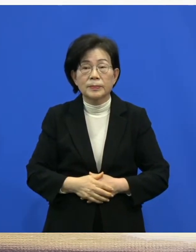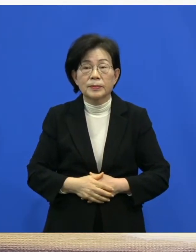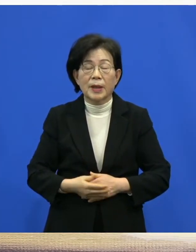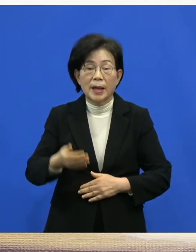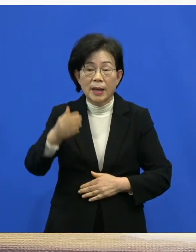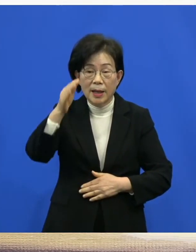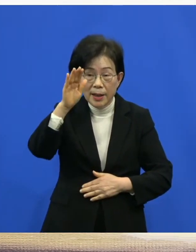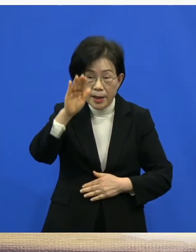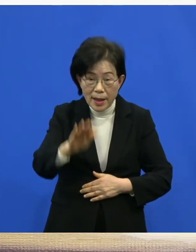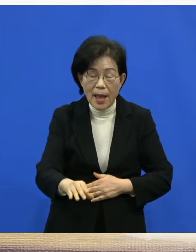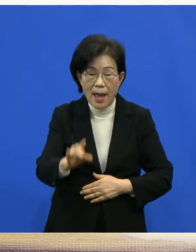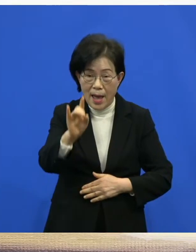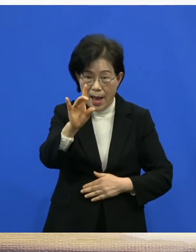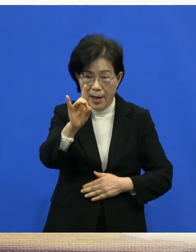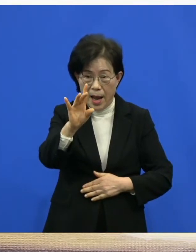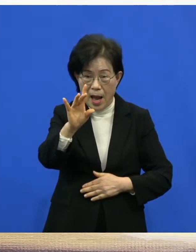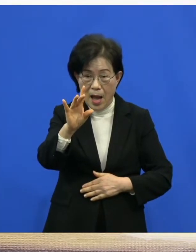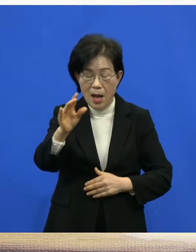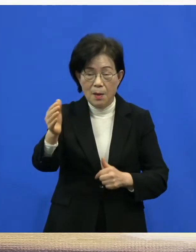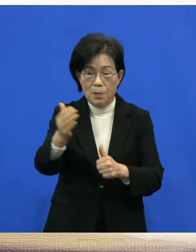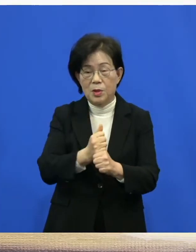그러나 한 가지를 붙드세요.